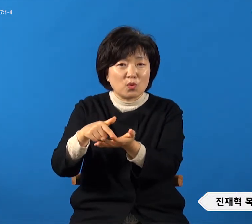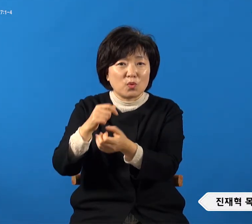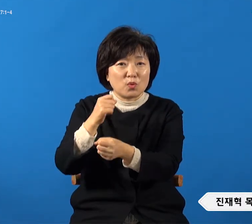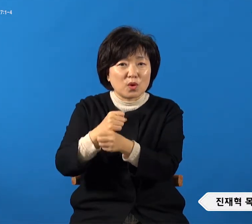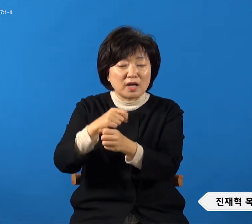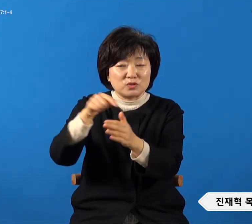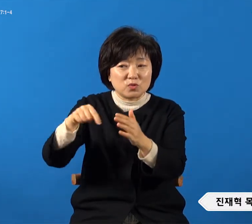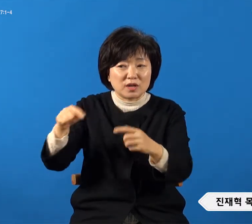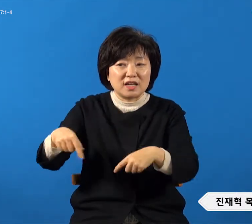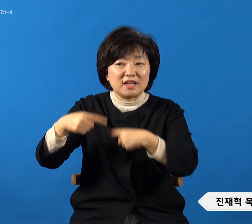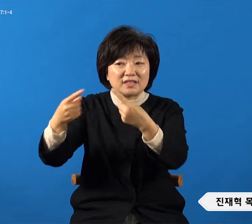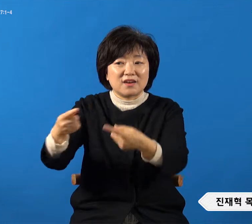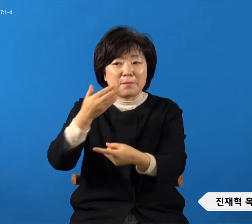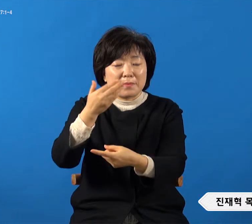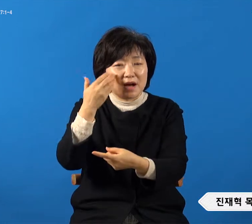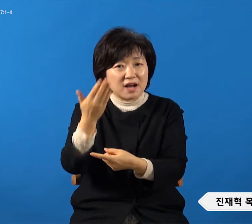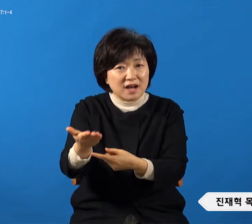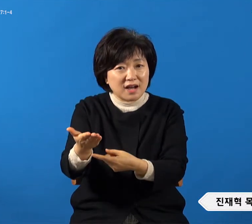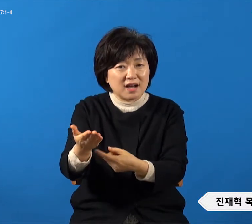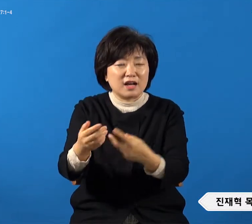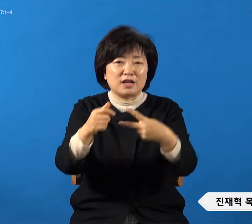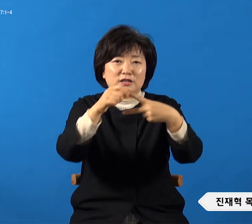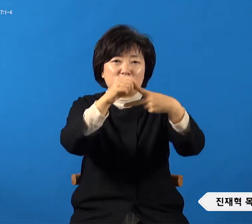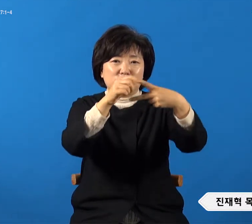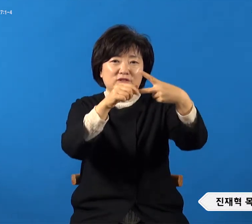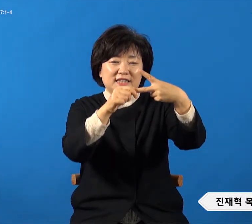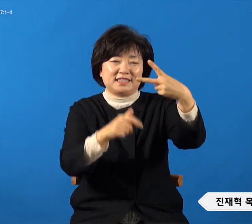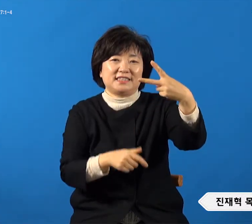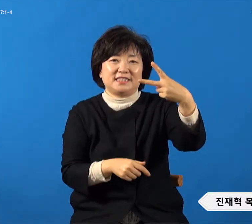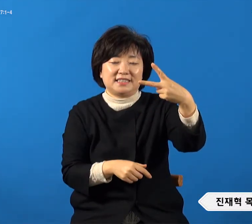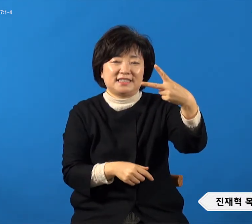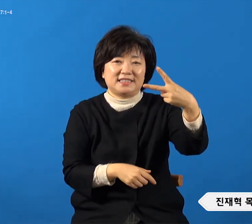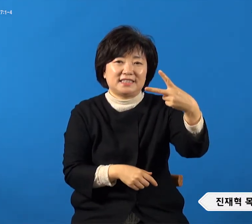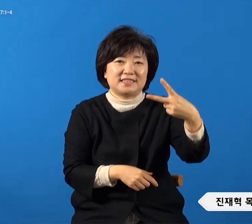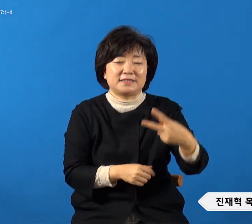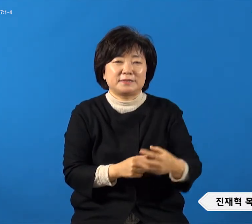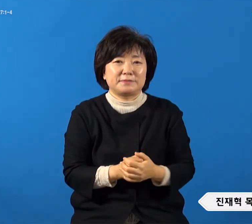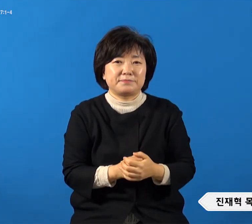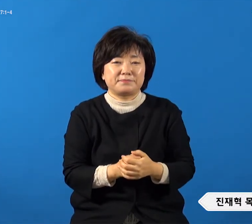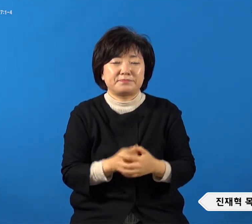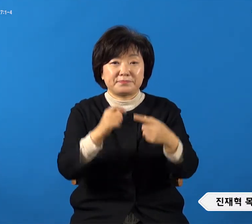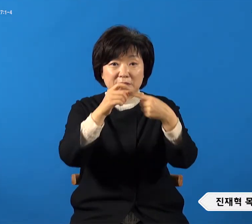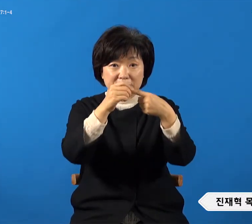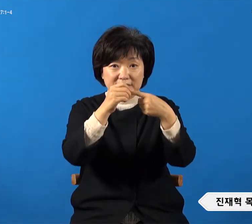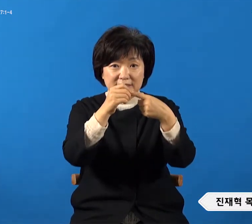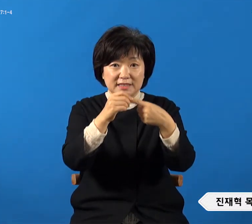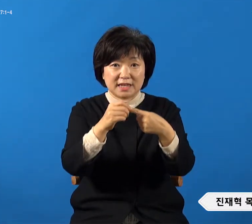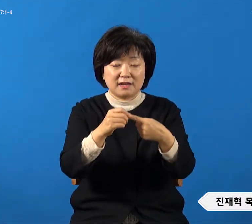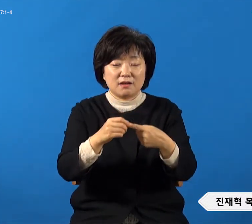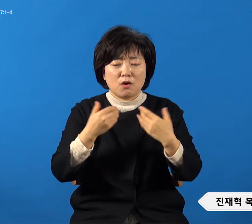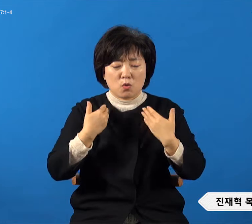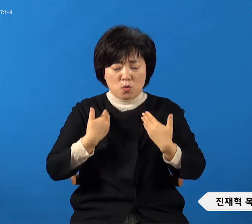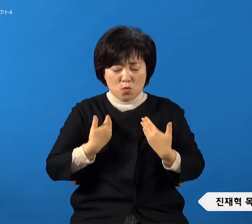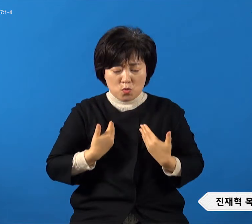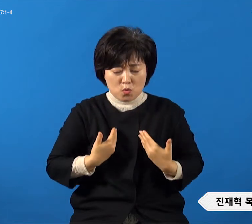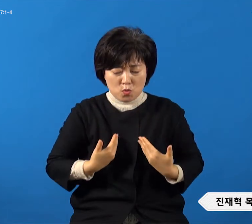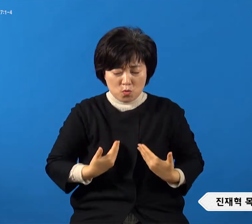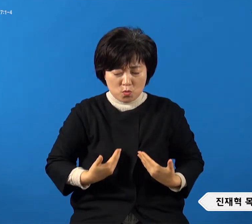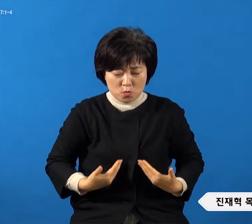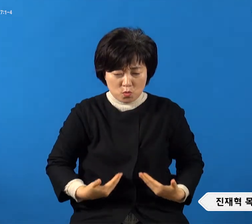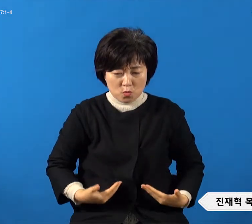가운데 들어갈 수 있을까요? 두 가지를 나누어 봅니다. 첫째는